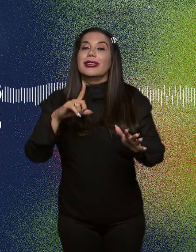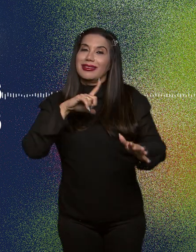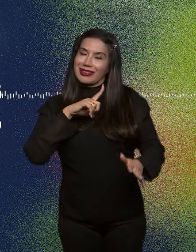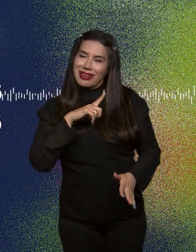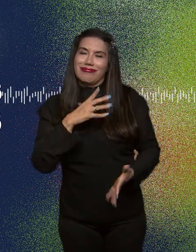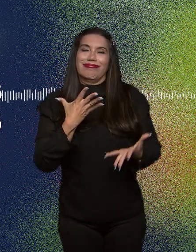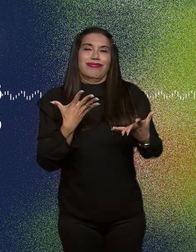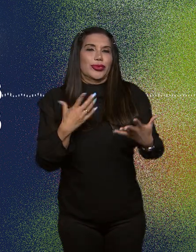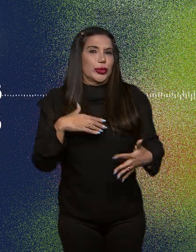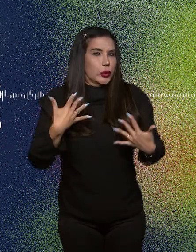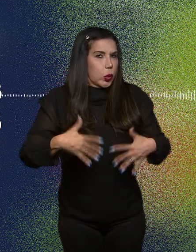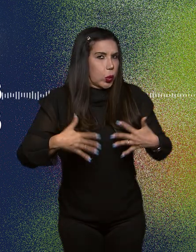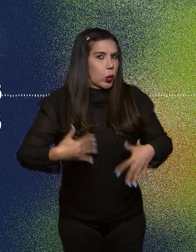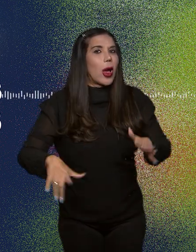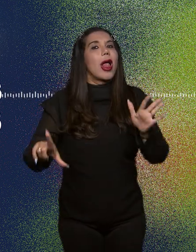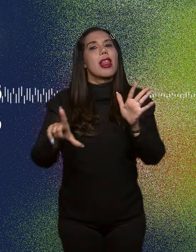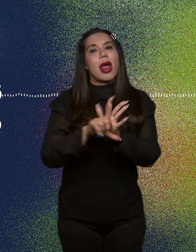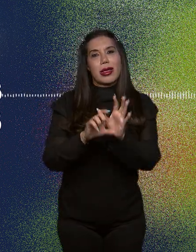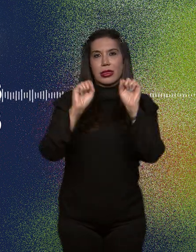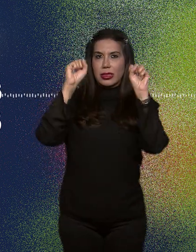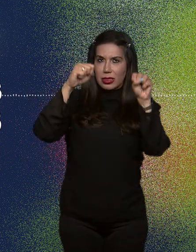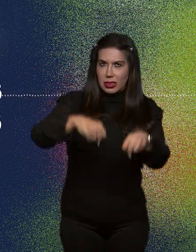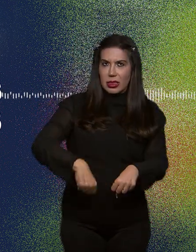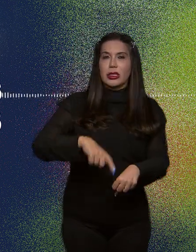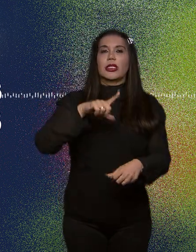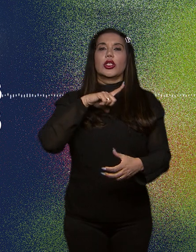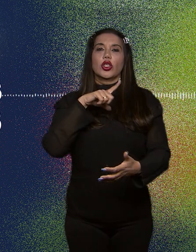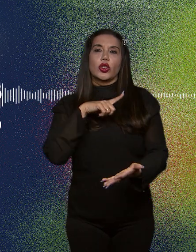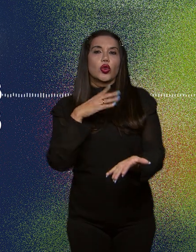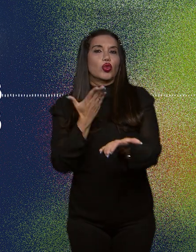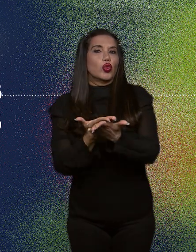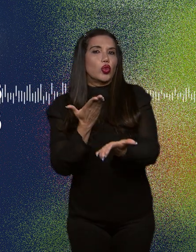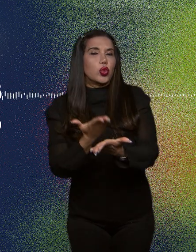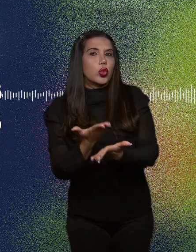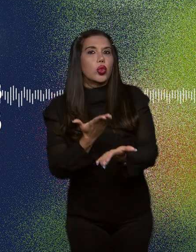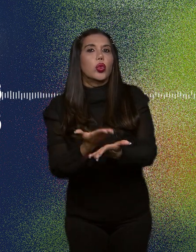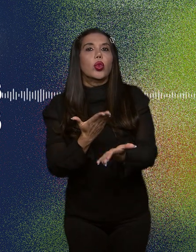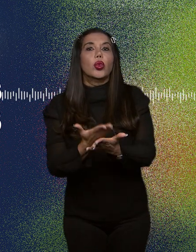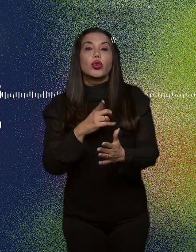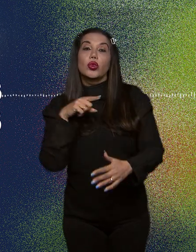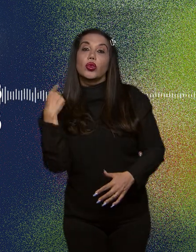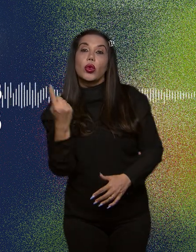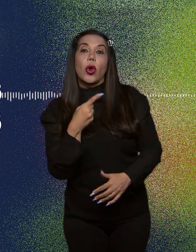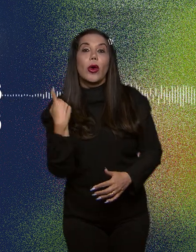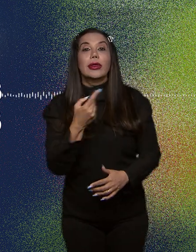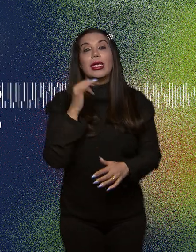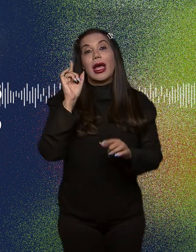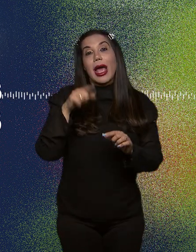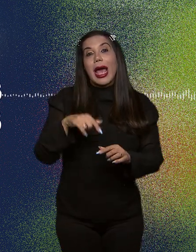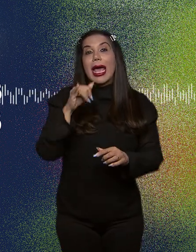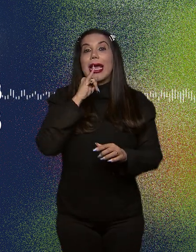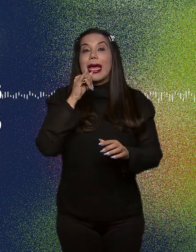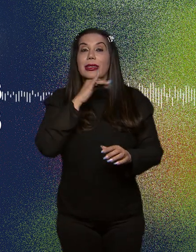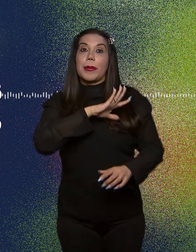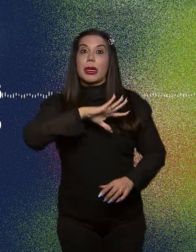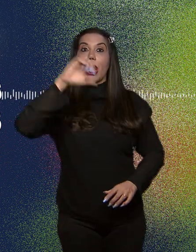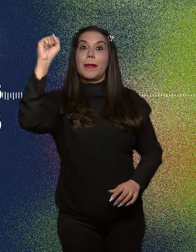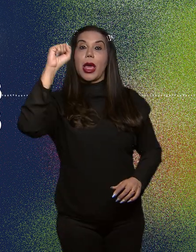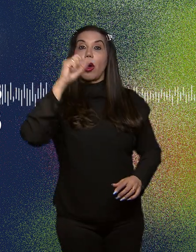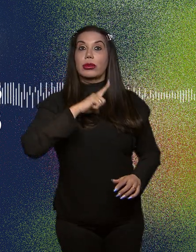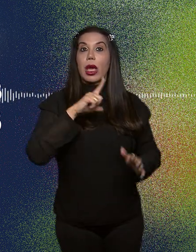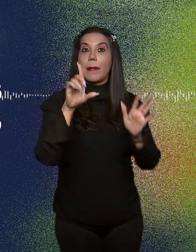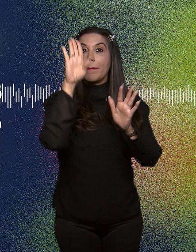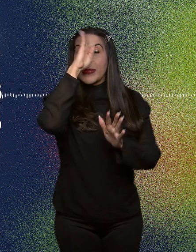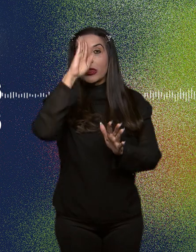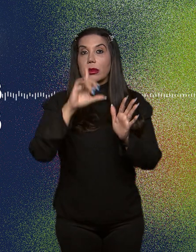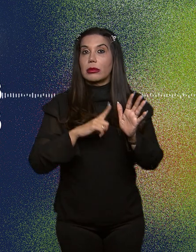muitas leis mesmo, de fato, né? Existem estudos e o nosso é uma espécie de campeão, né, em número de leis.